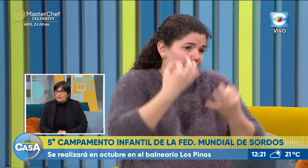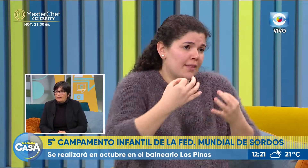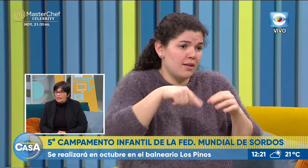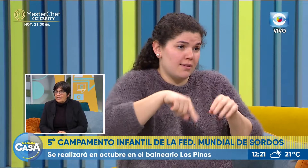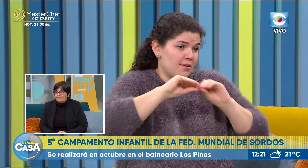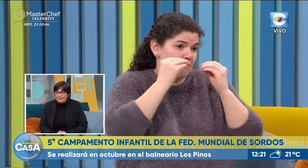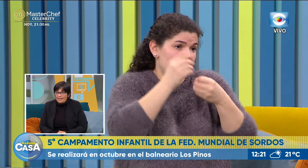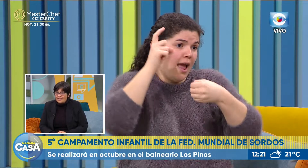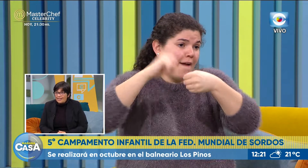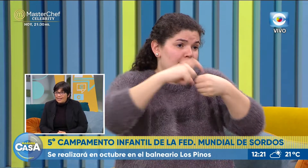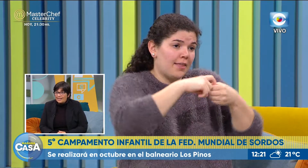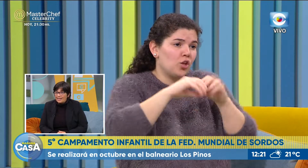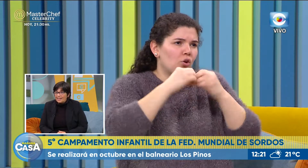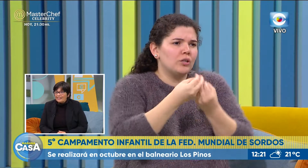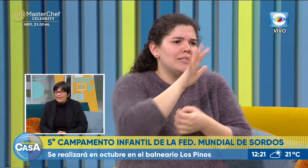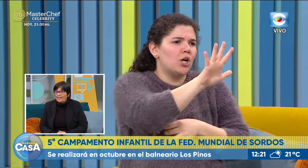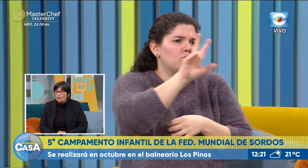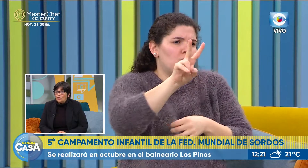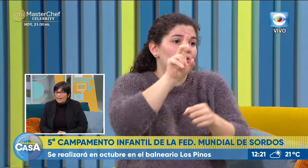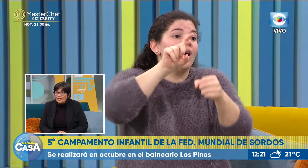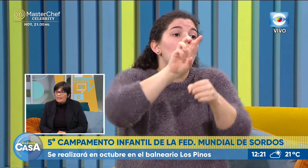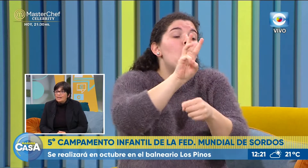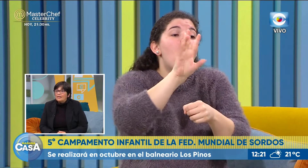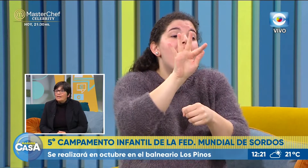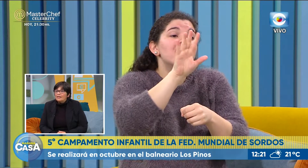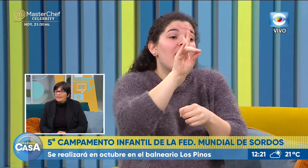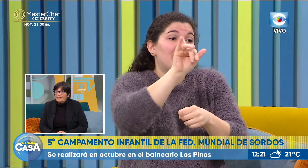Bueno, la verdad es que, en total,